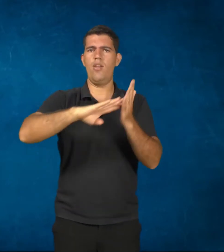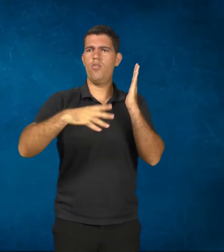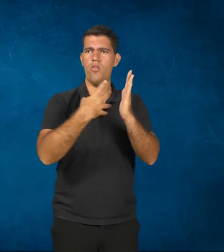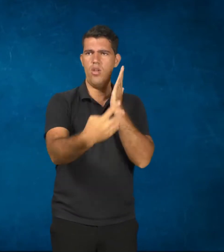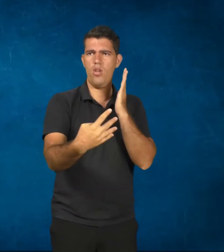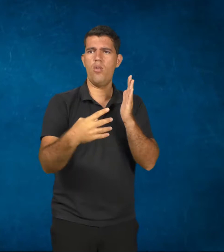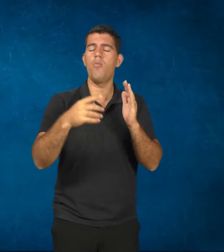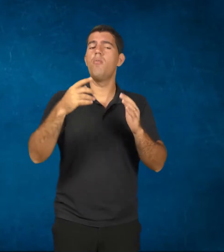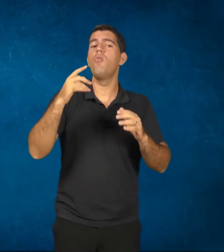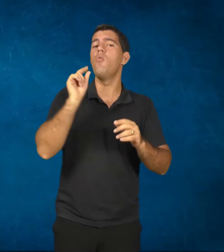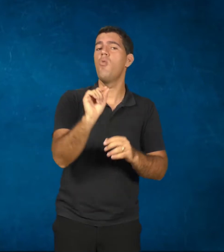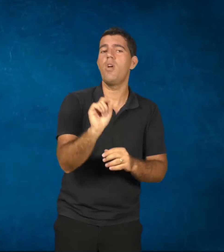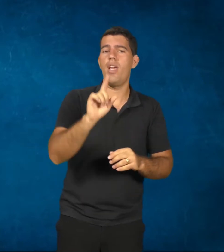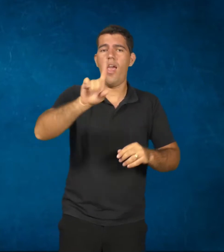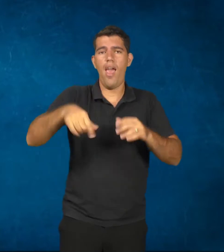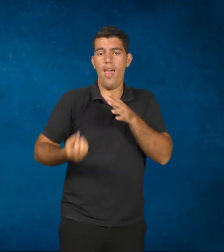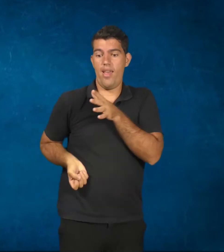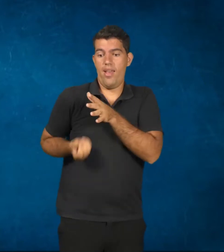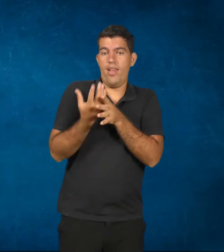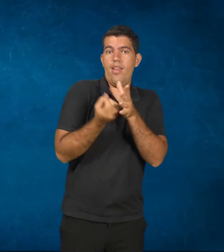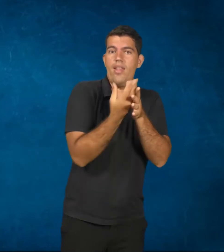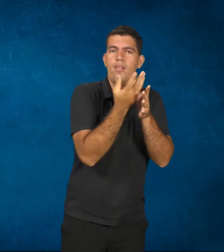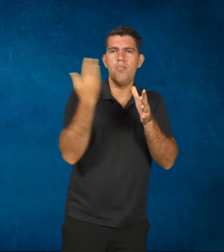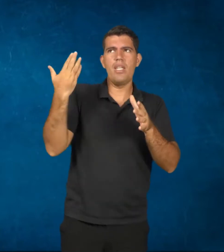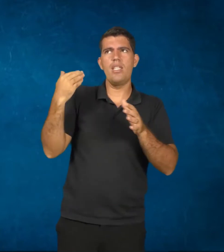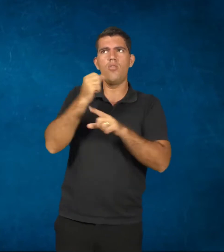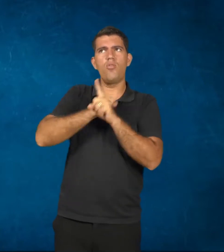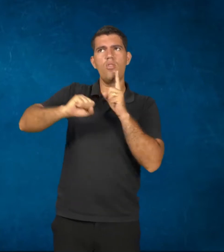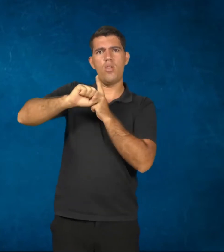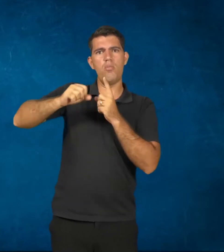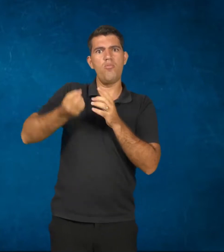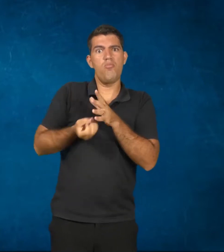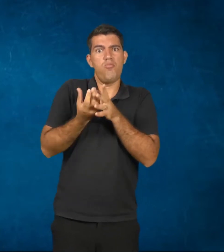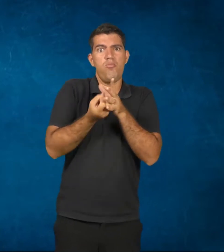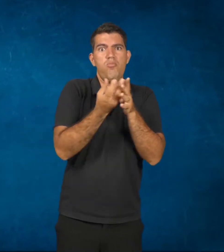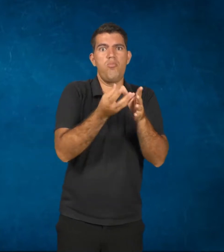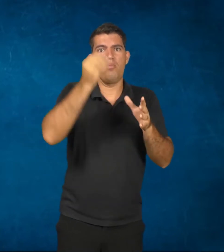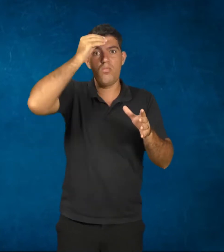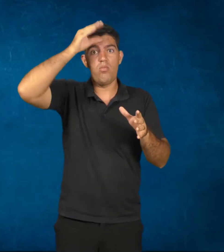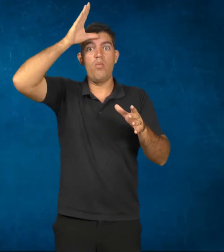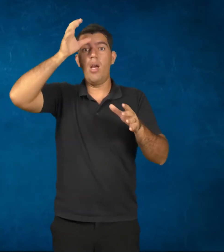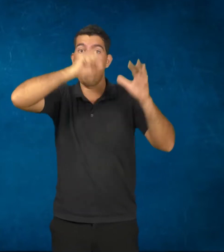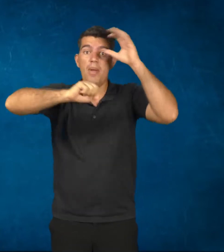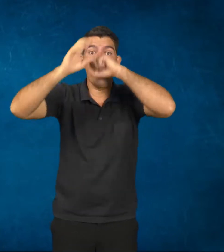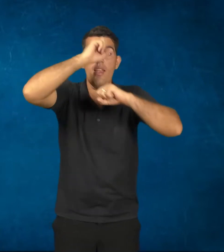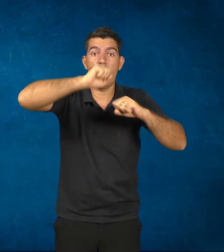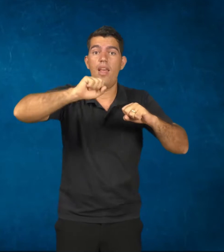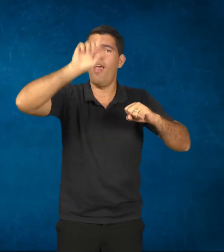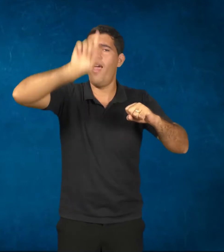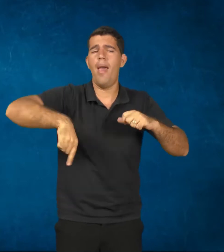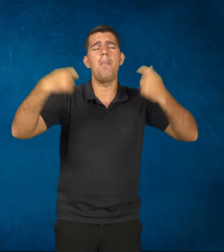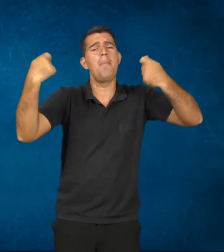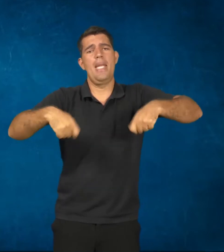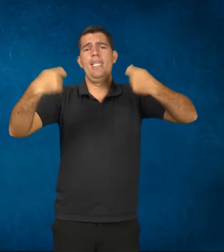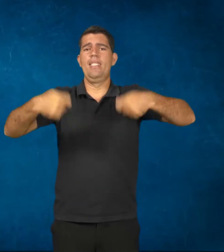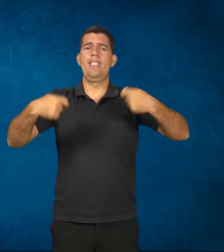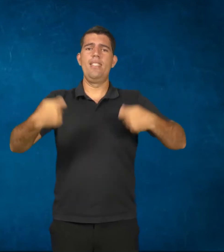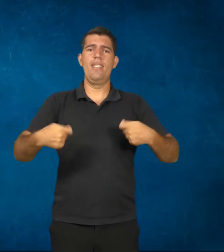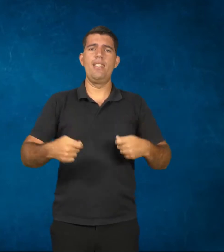Provém de saberes e conhecimentos socialmente produzidos. Sua aprendizagem constitui condição indispensável para que possam